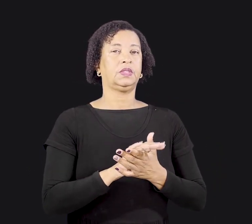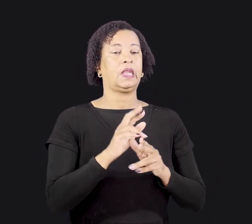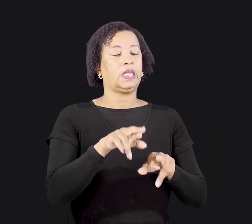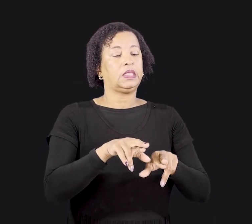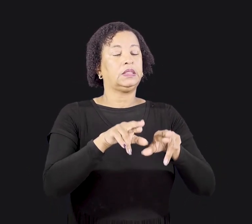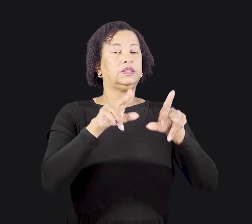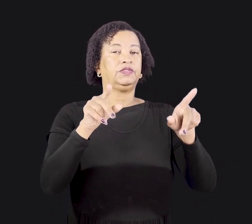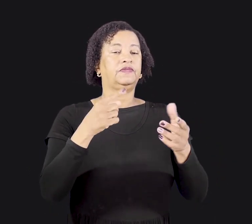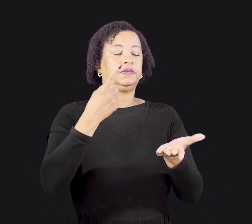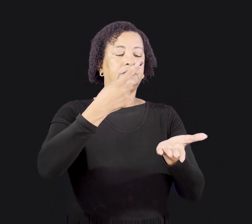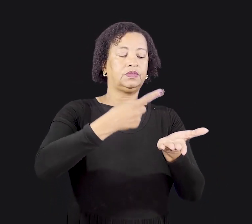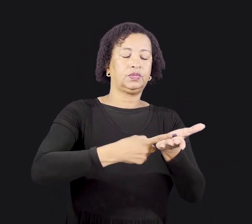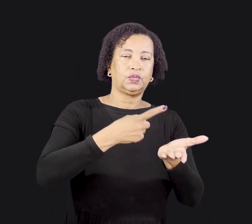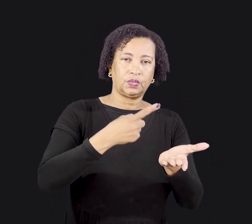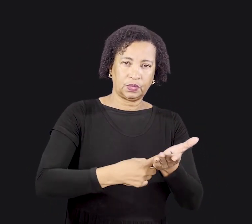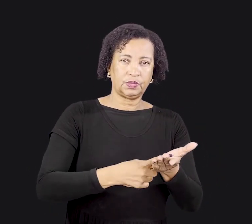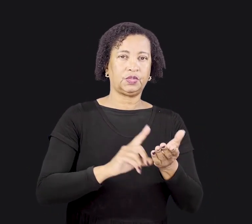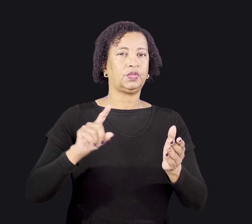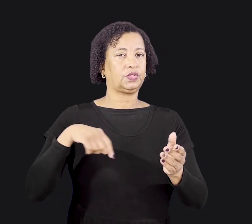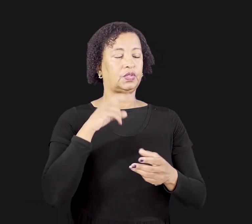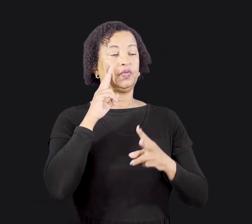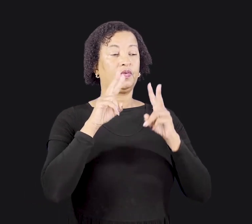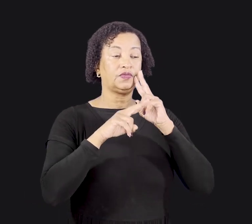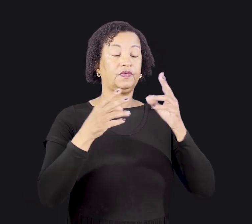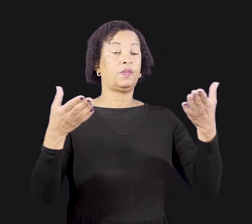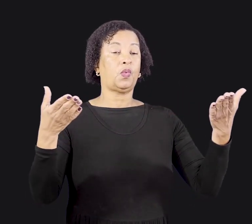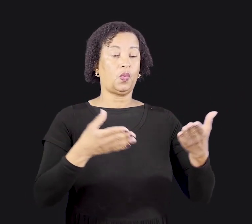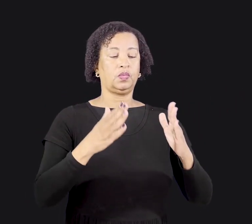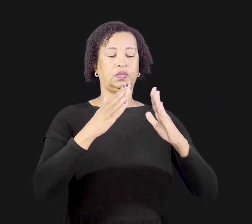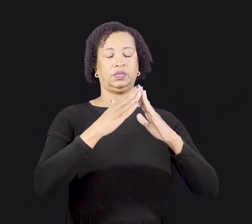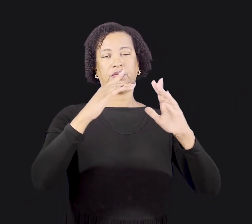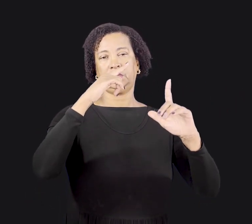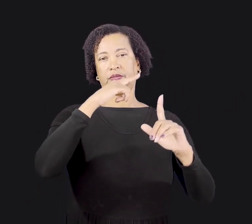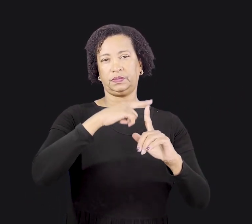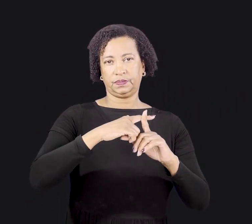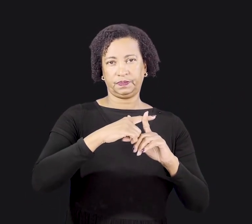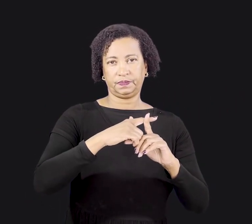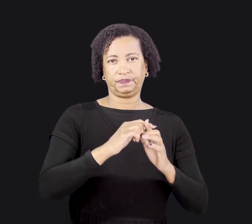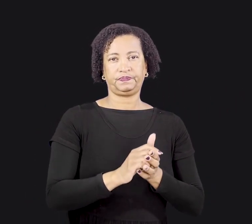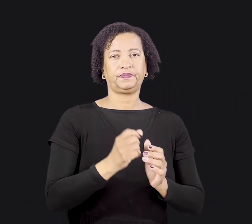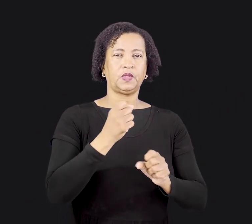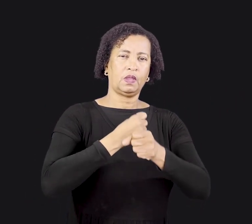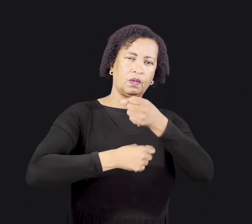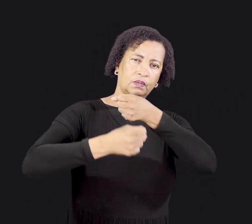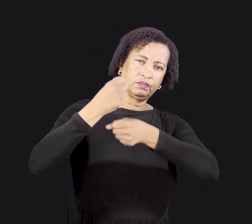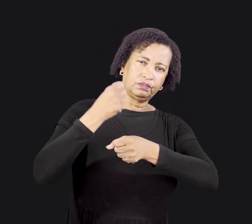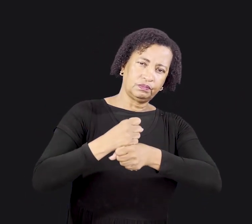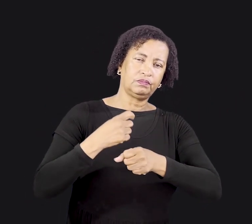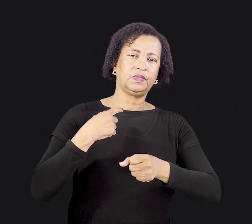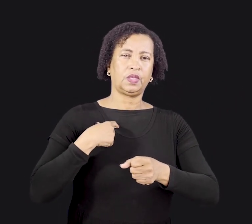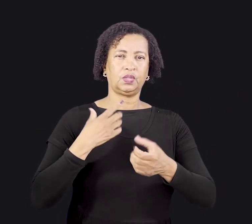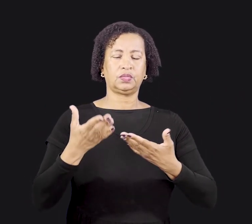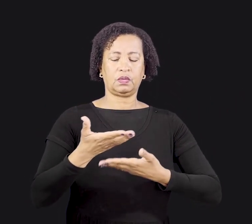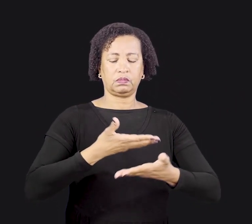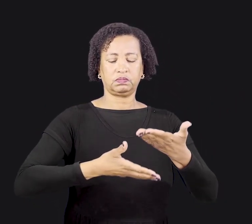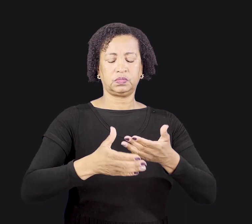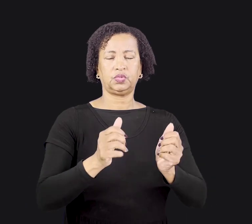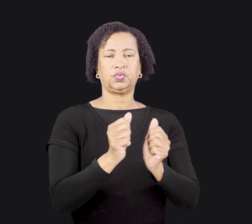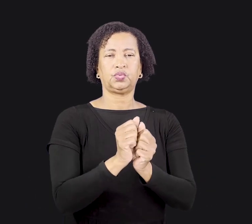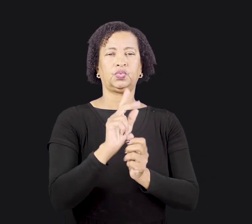do comprometimento que vemos nas igrejas hoje em dia. Anos atrás fui membro do Rotary Club da